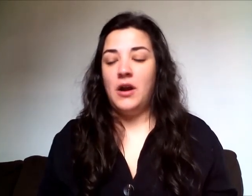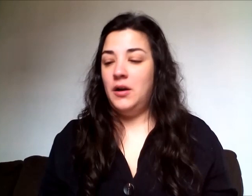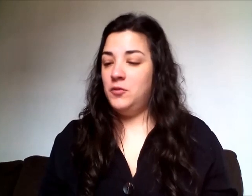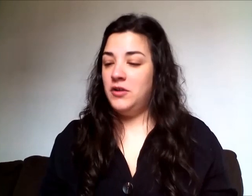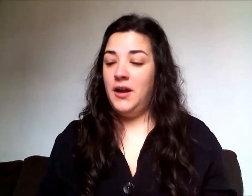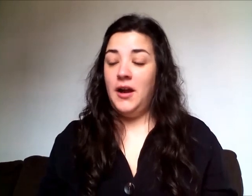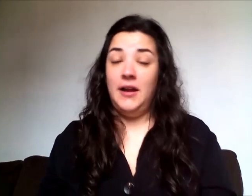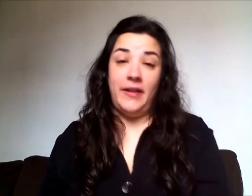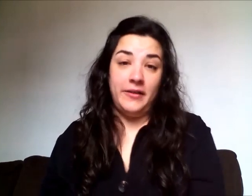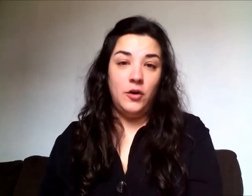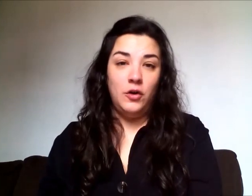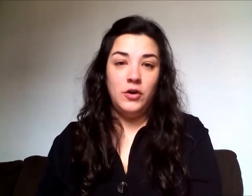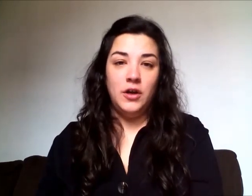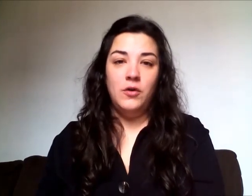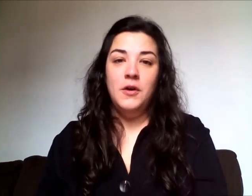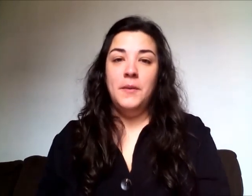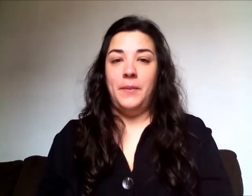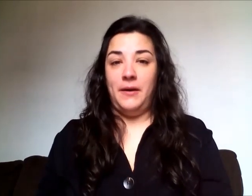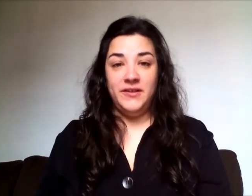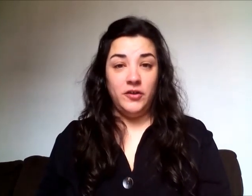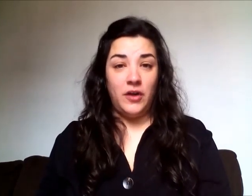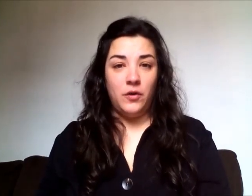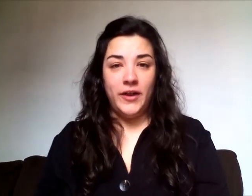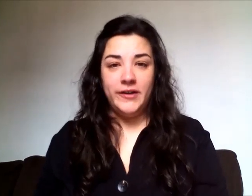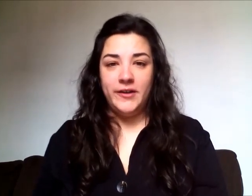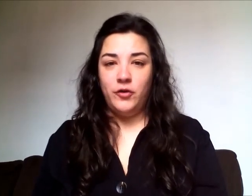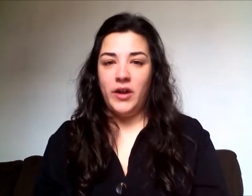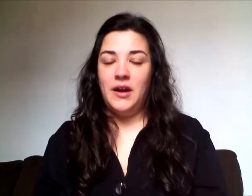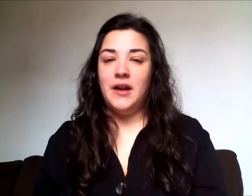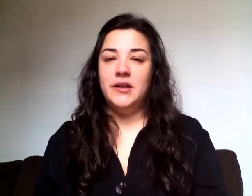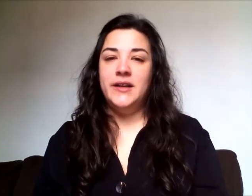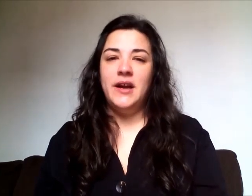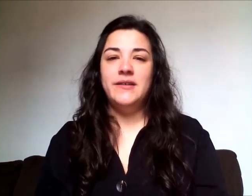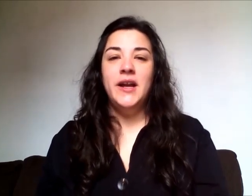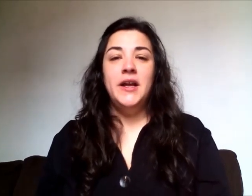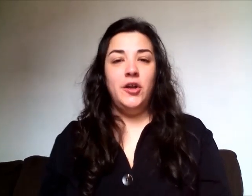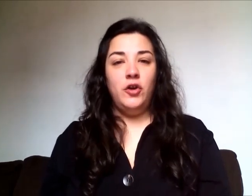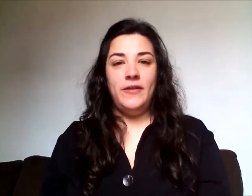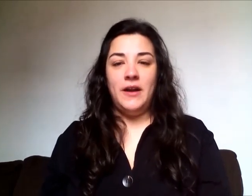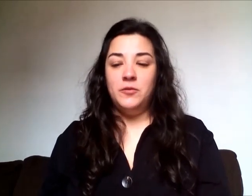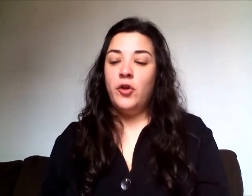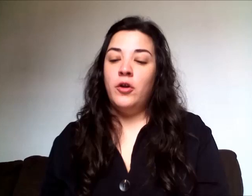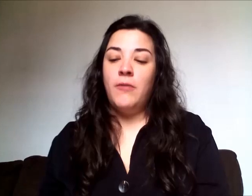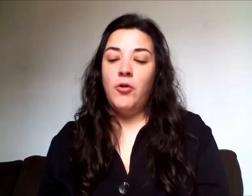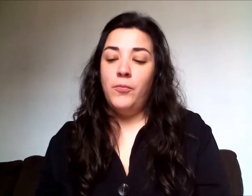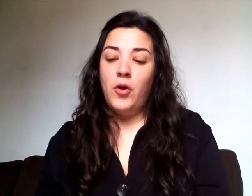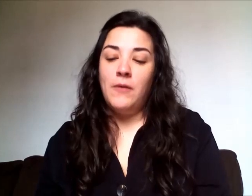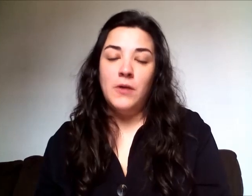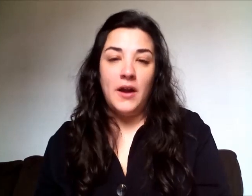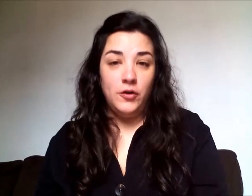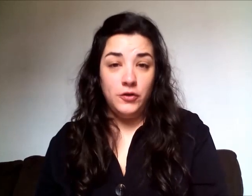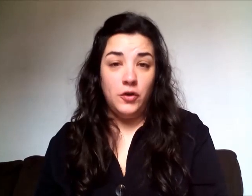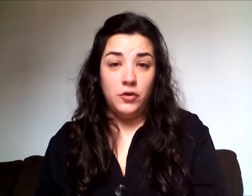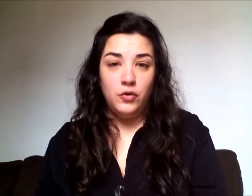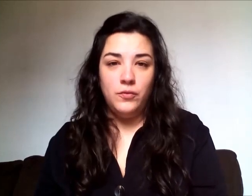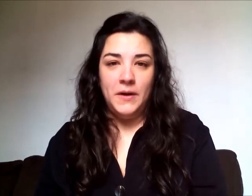que haremos es el dactilológico para ver si os acordáis de todas las letras. Y hoy daremos todo el vocabulario de